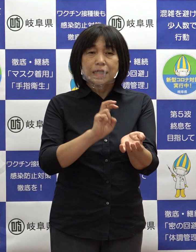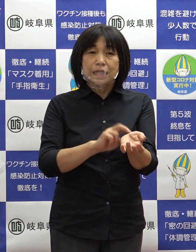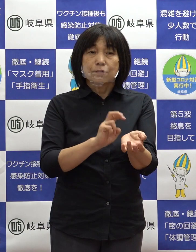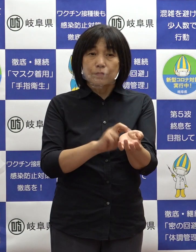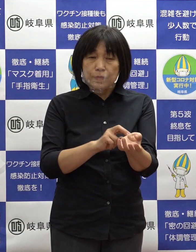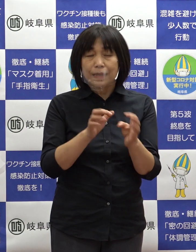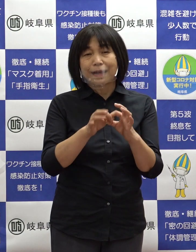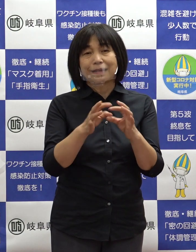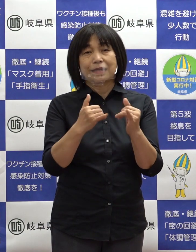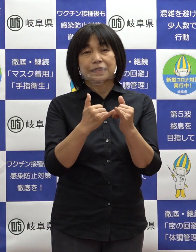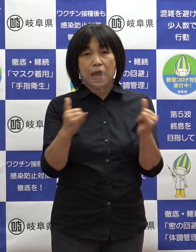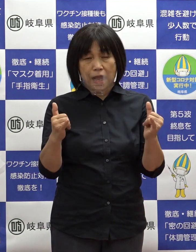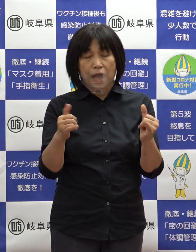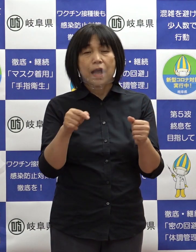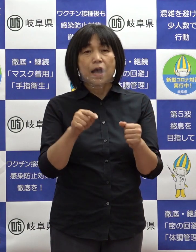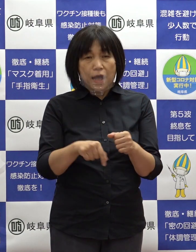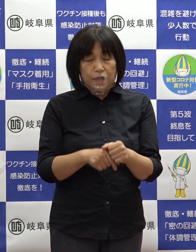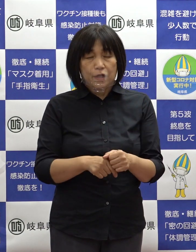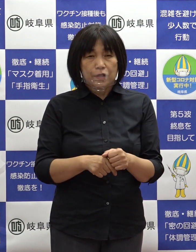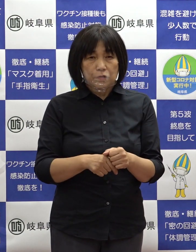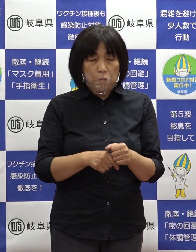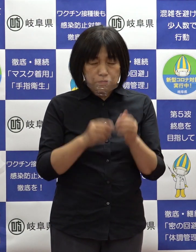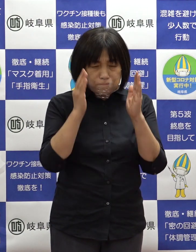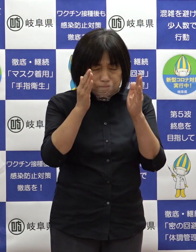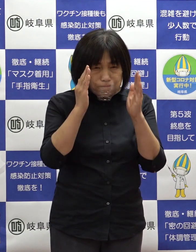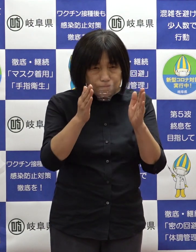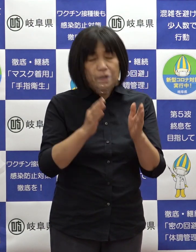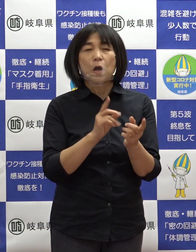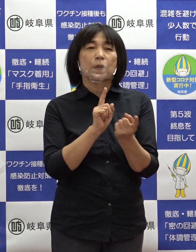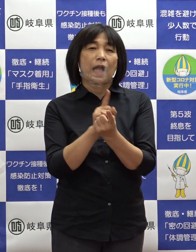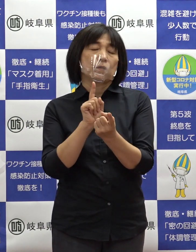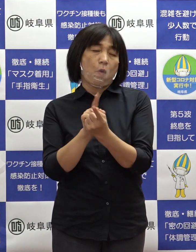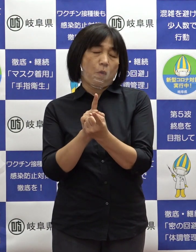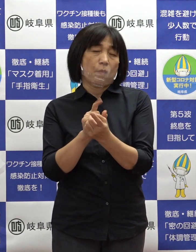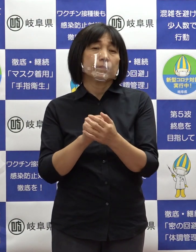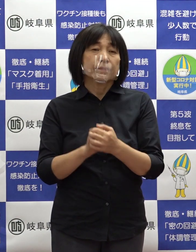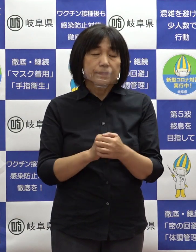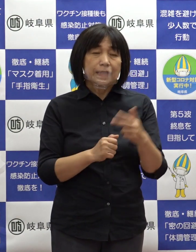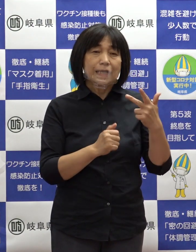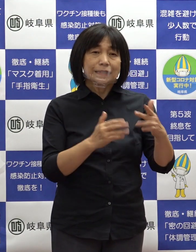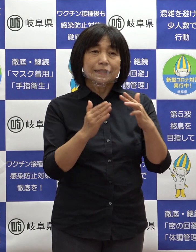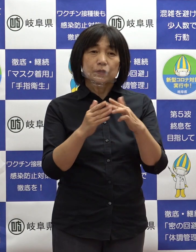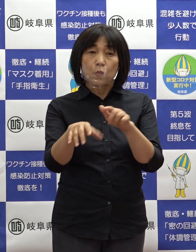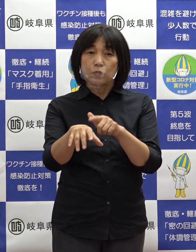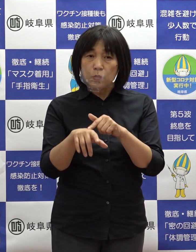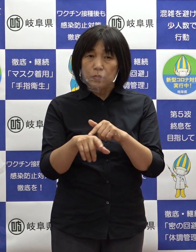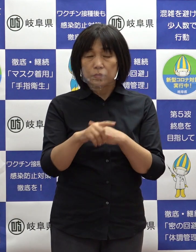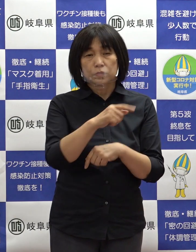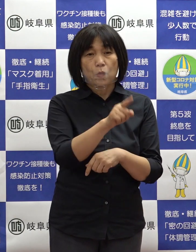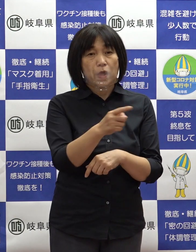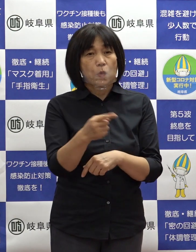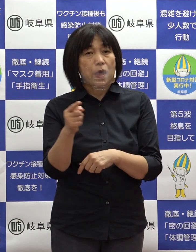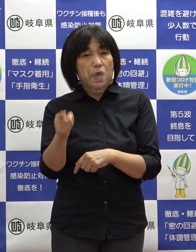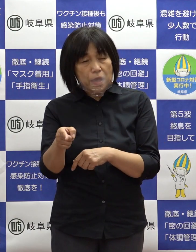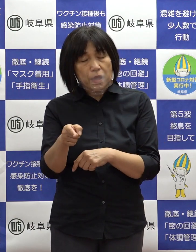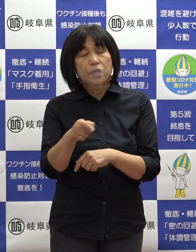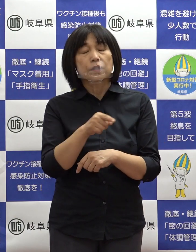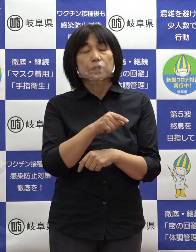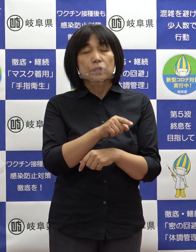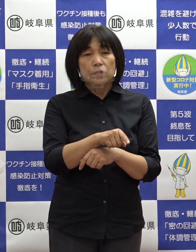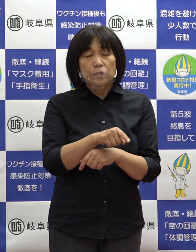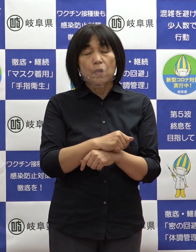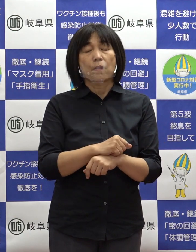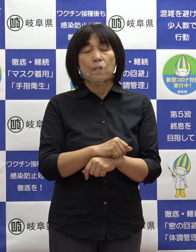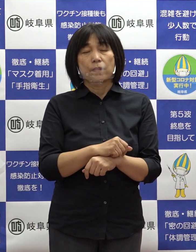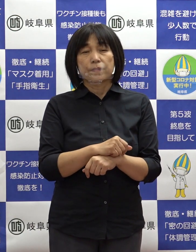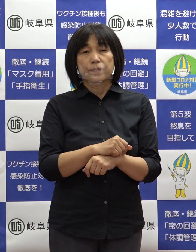係者の方々の献身的な対応であったり、あるいは市町村含めた各自治体の 自治体